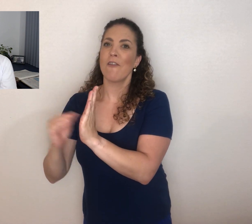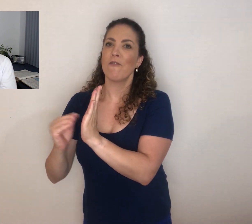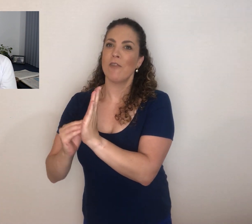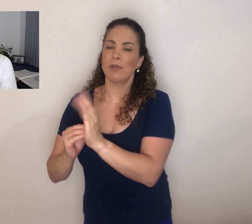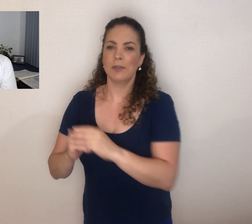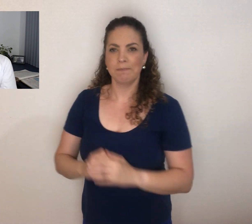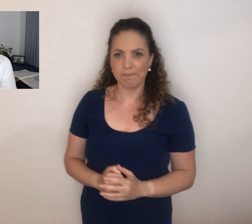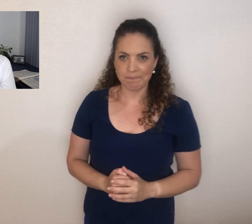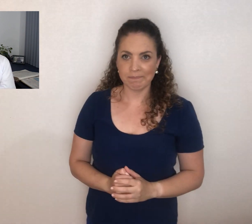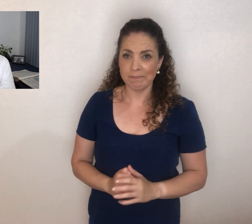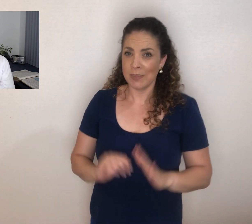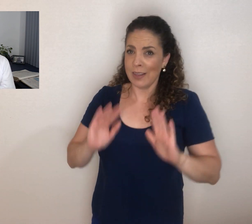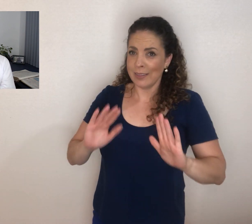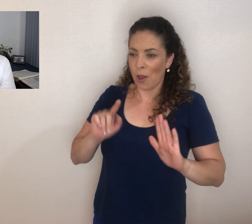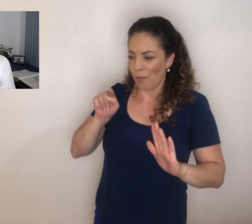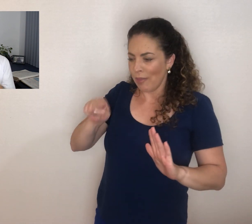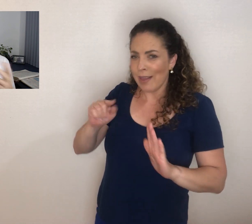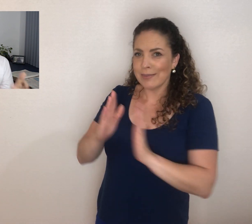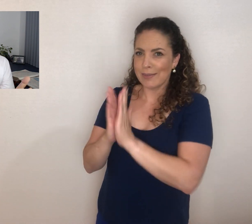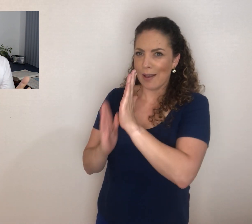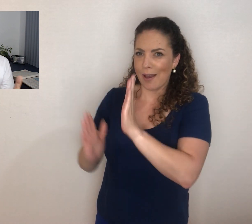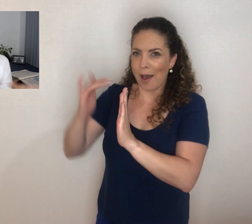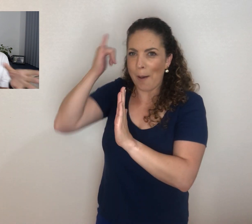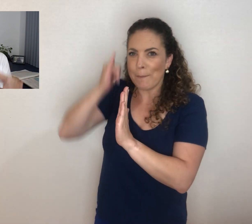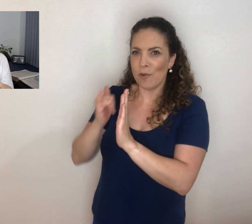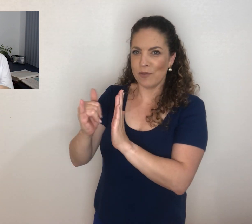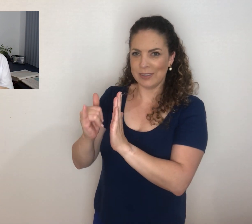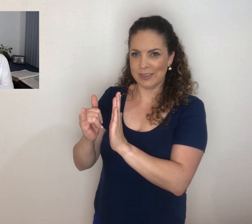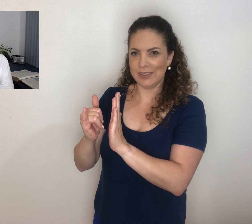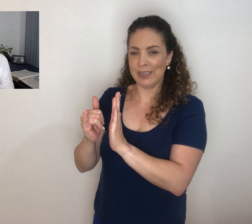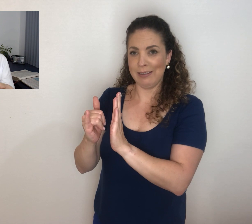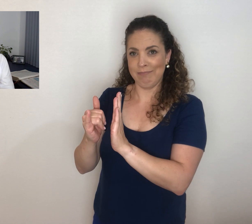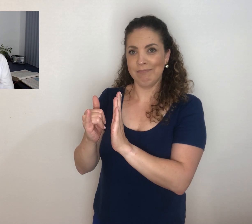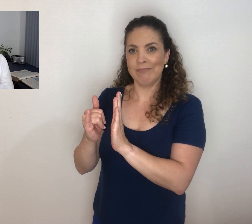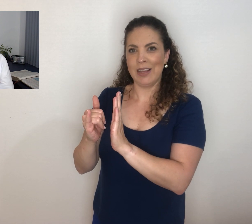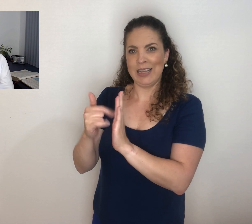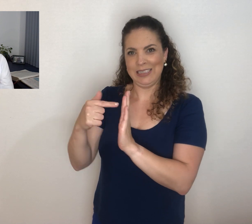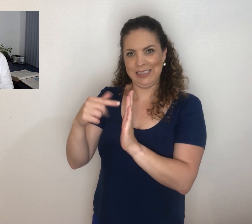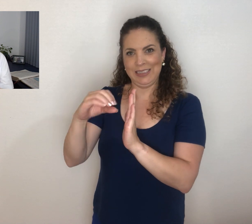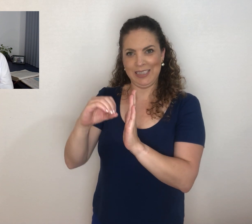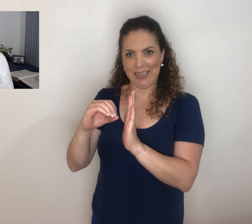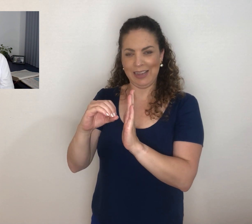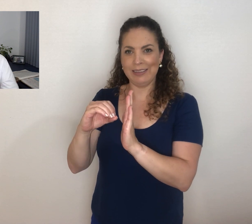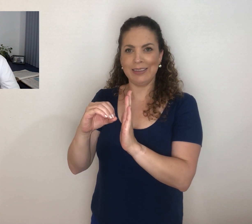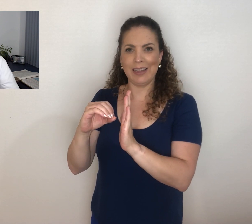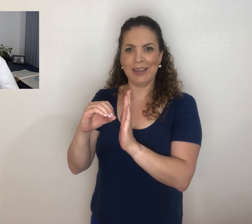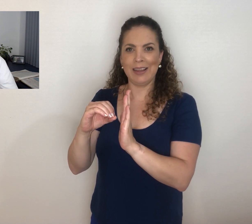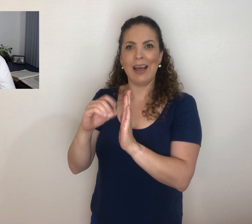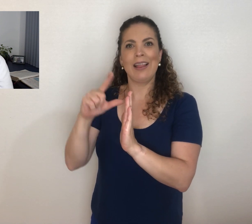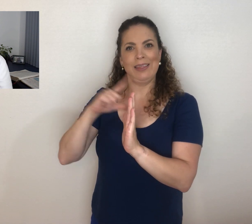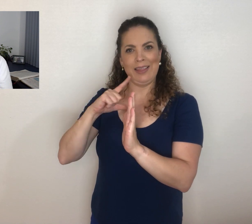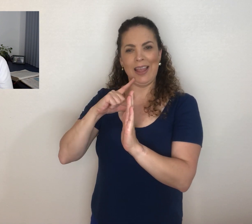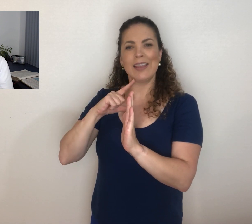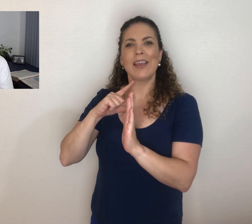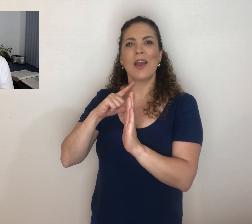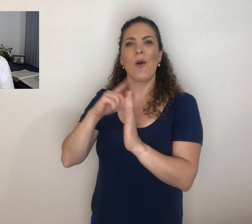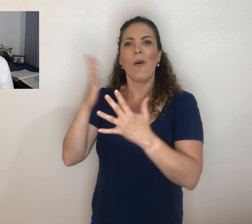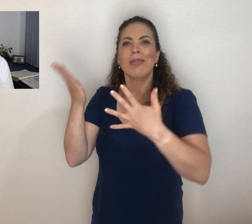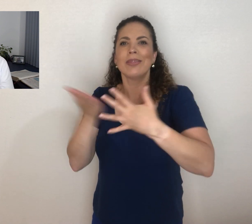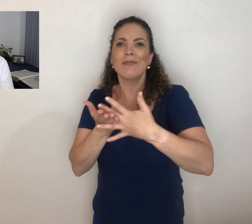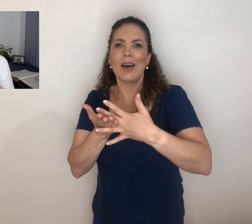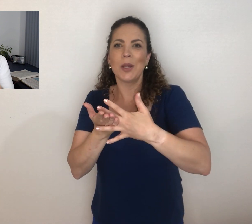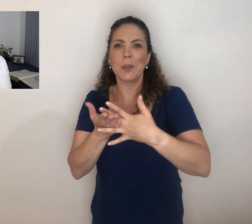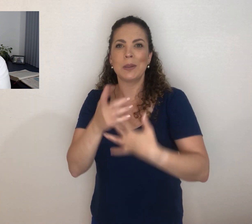né? Então, evidentemente, ali dentro da profecia das 70 semanas, acontece um